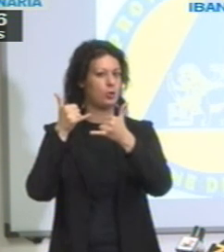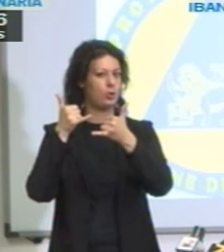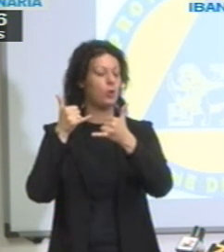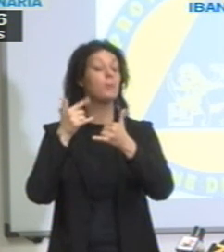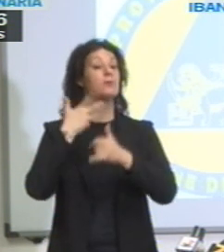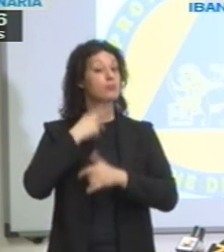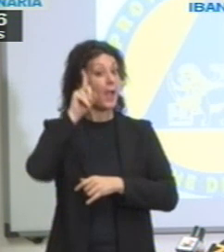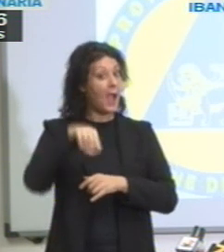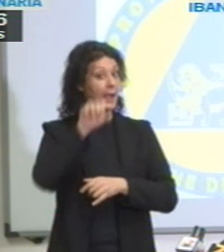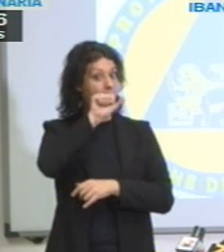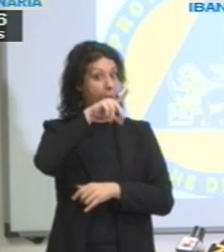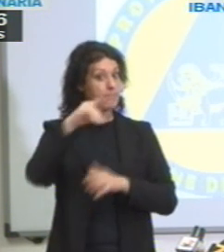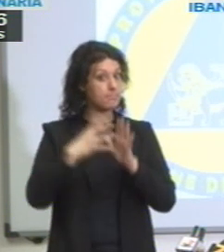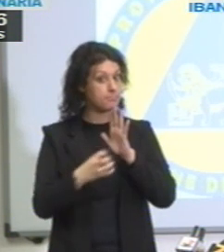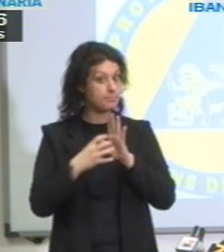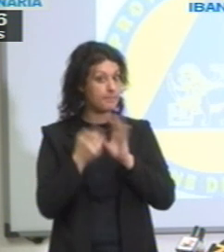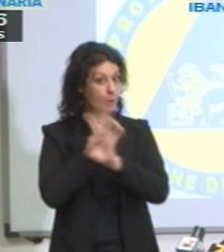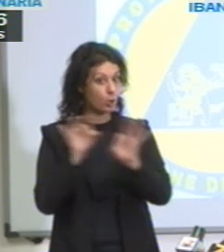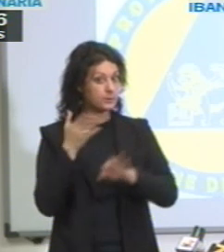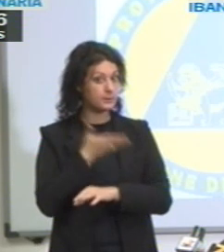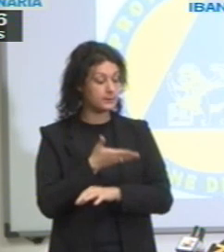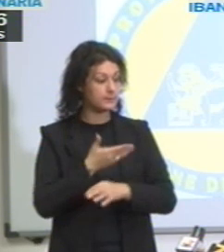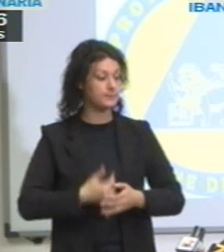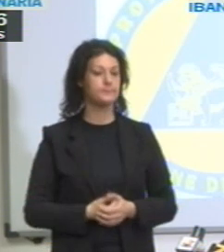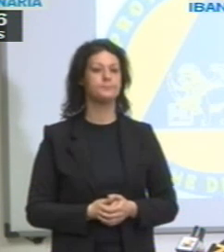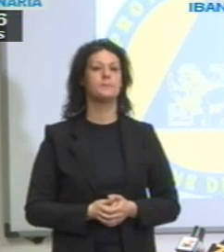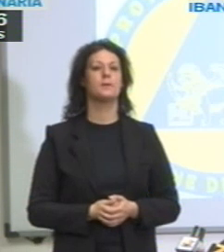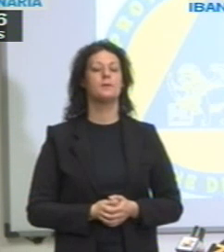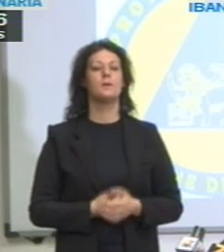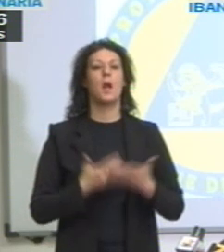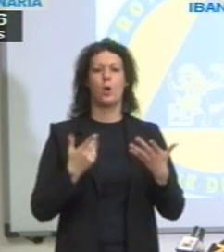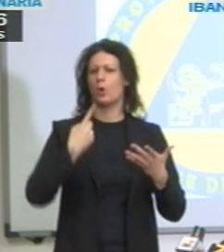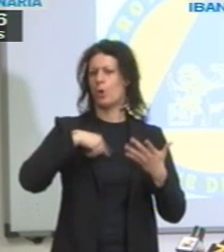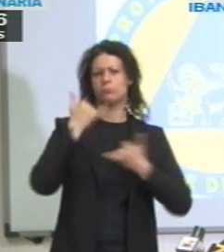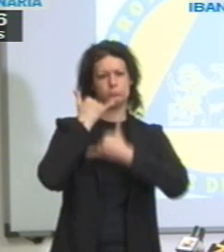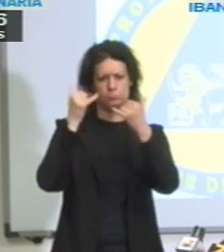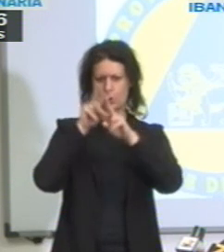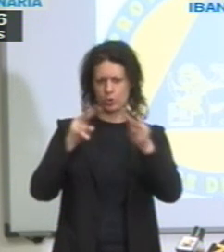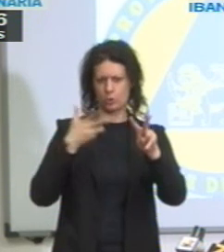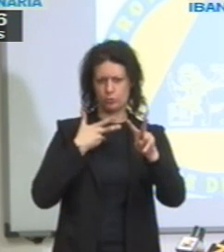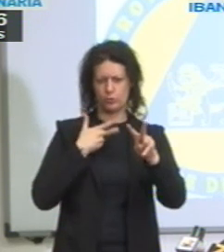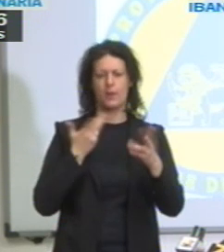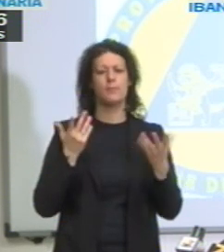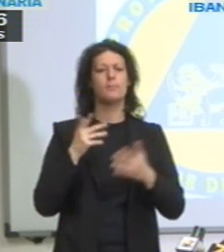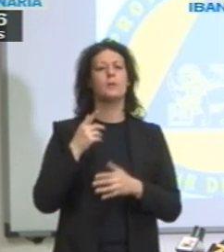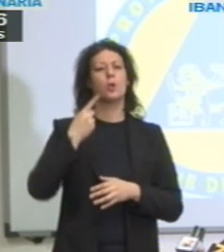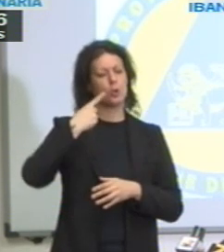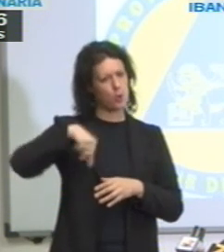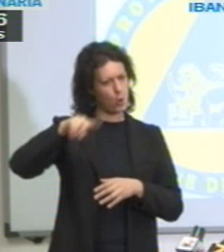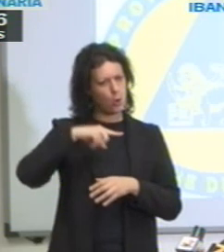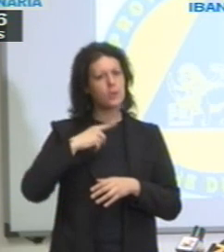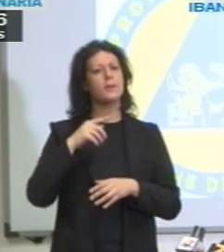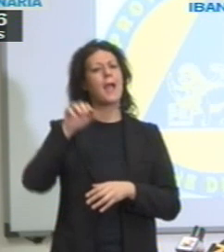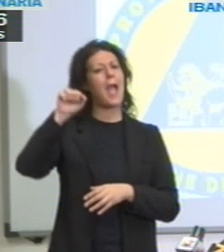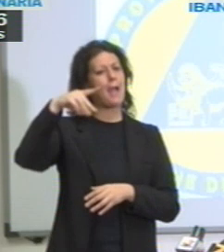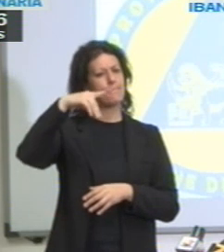telefonica, l'applicazione è, se si riferisce, no, per l'applicazione nazionale è un'altra roba. Noi stiamo lavorando a un'applicazione che